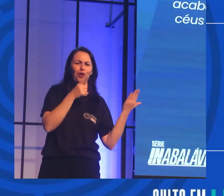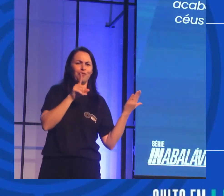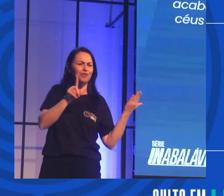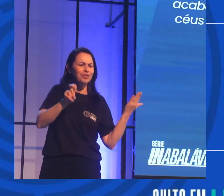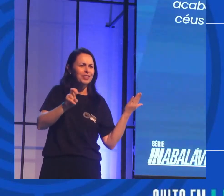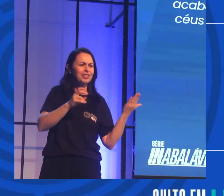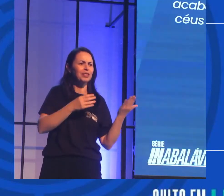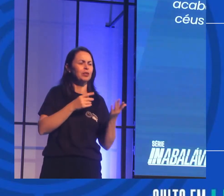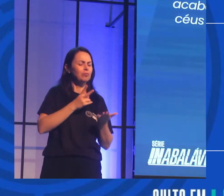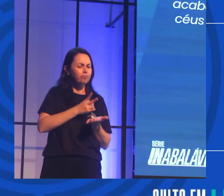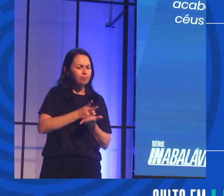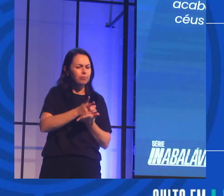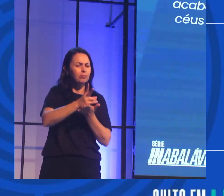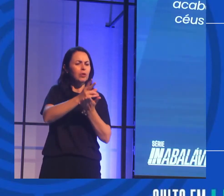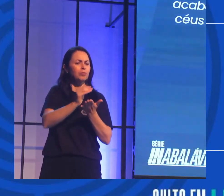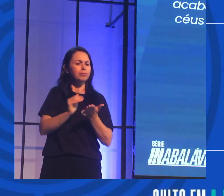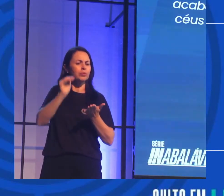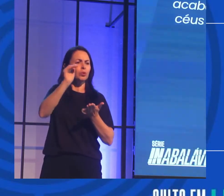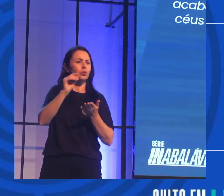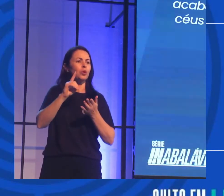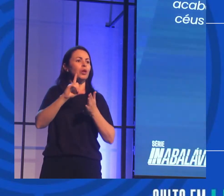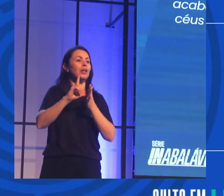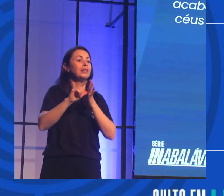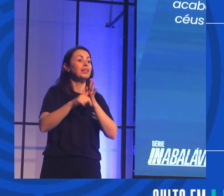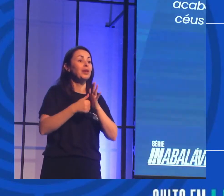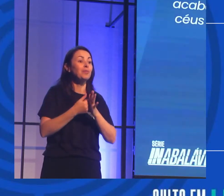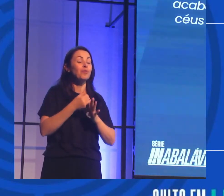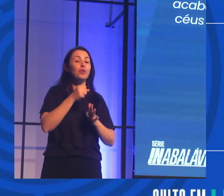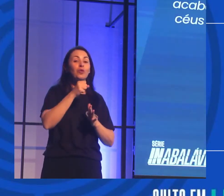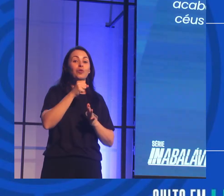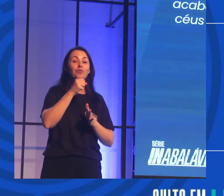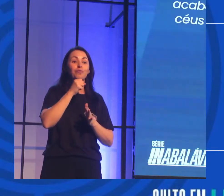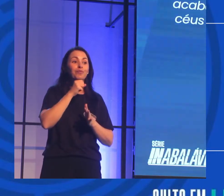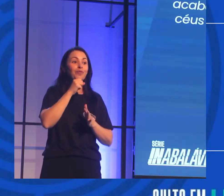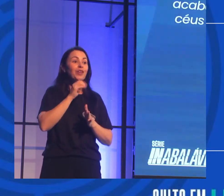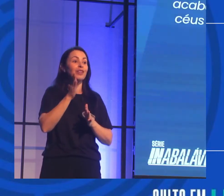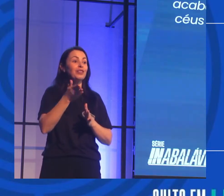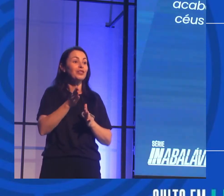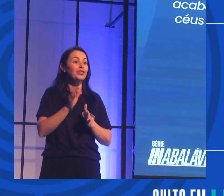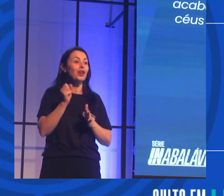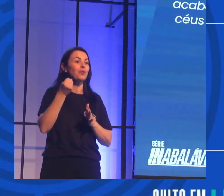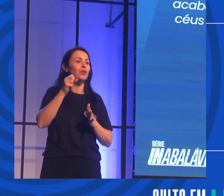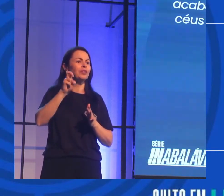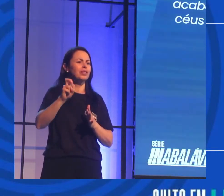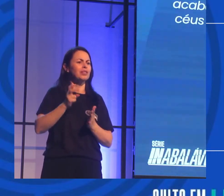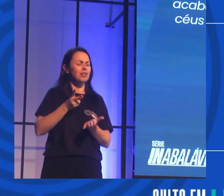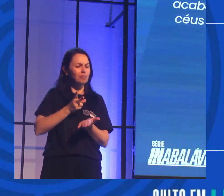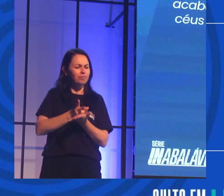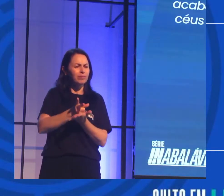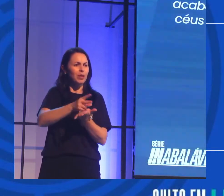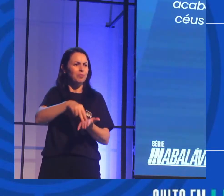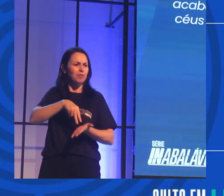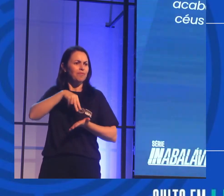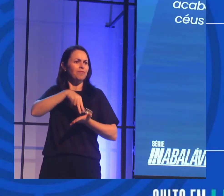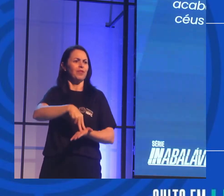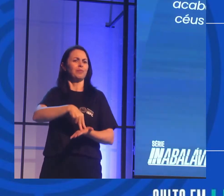continuou forte como um adulto, mas Daniel com 85 anos está terminando firme e forte a sua